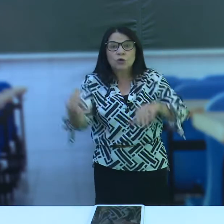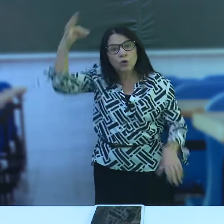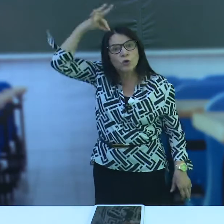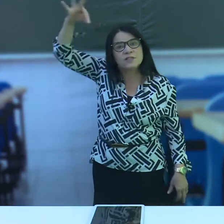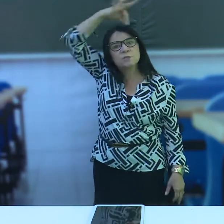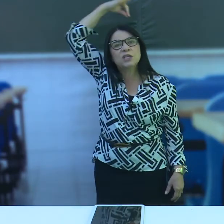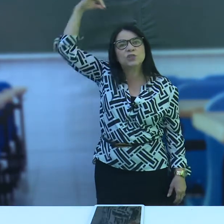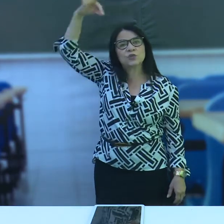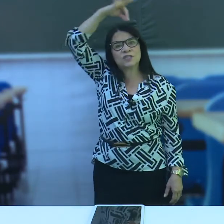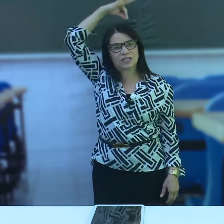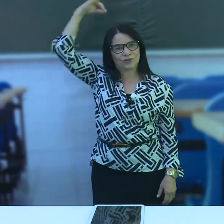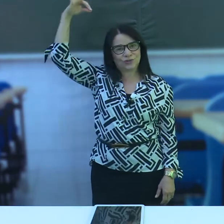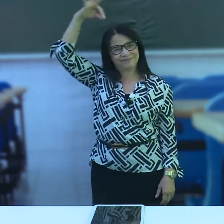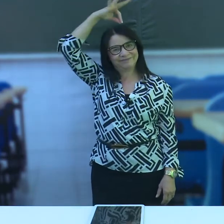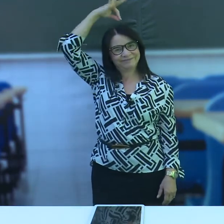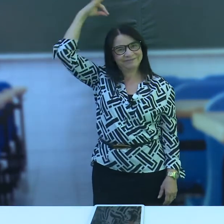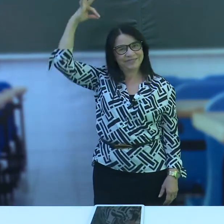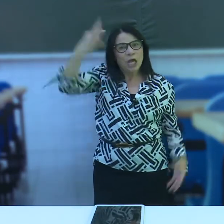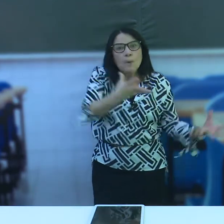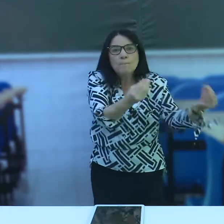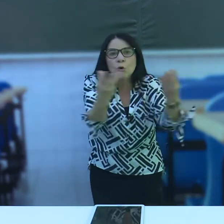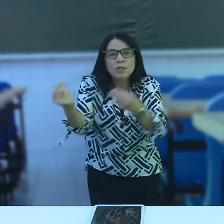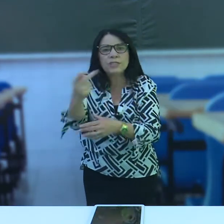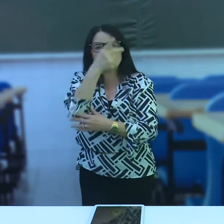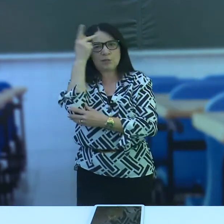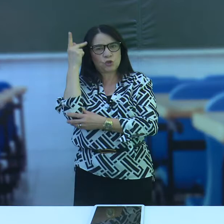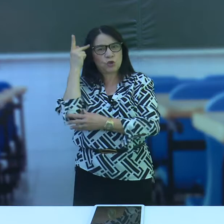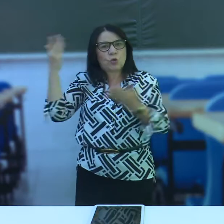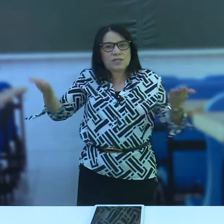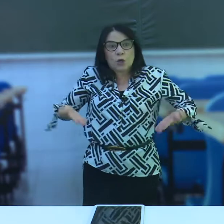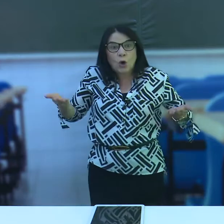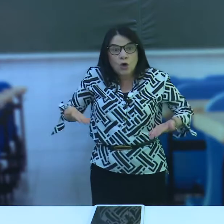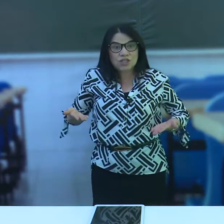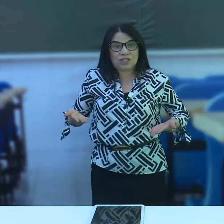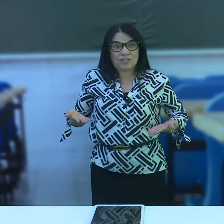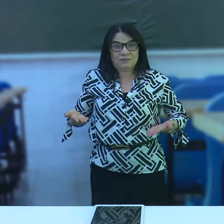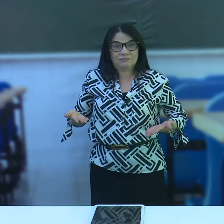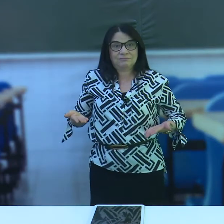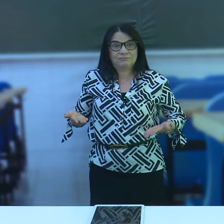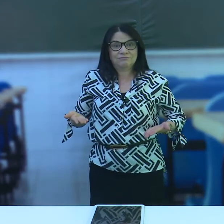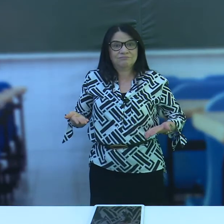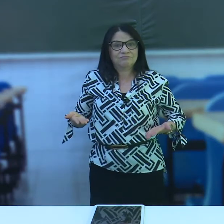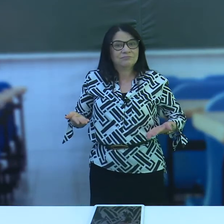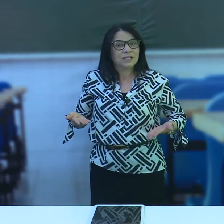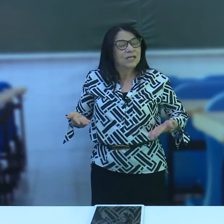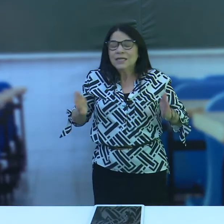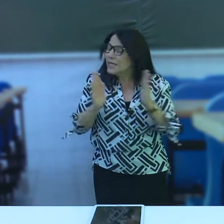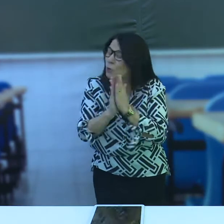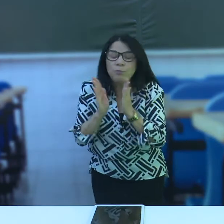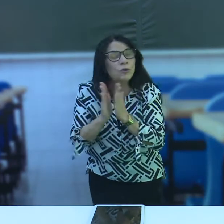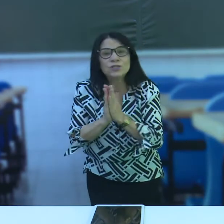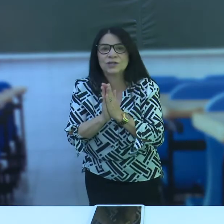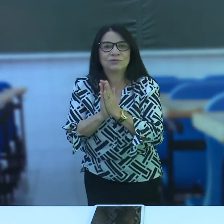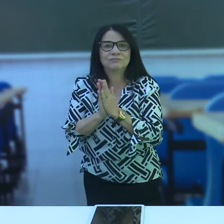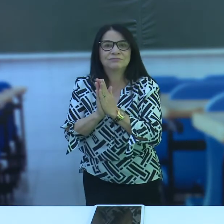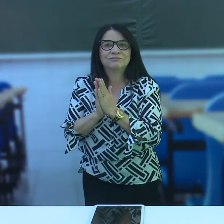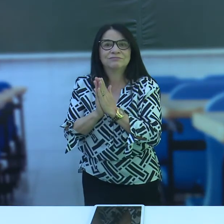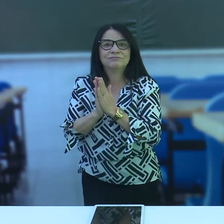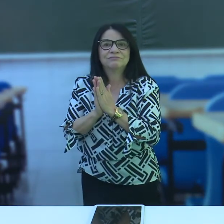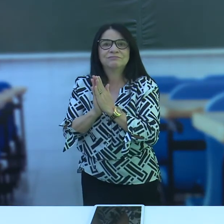com o Espírito Santo. Muitas pessoas hoje não buscam,